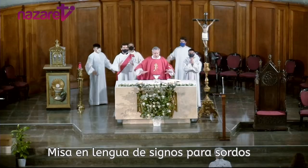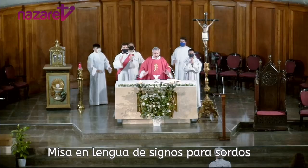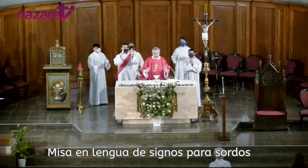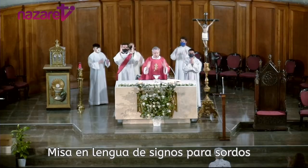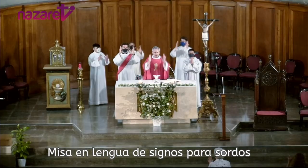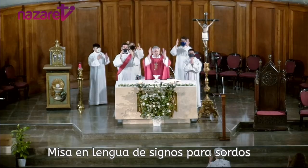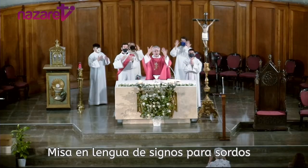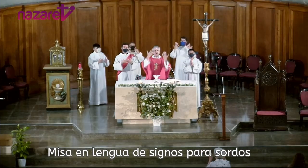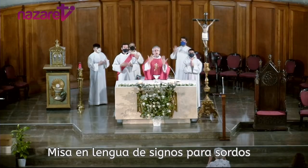Hosanna,